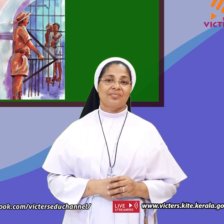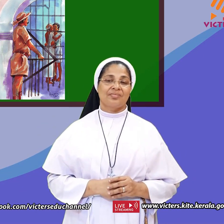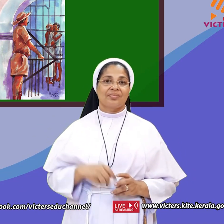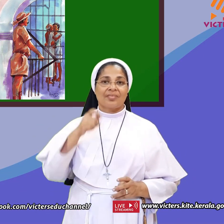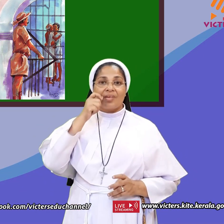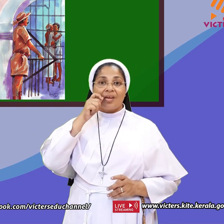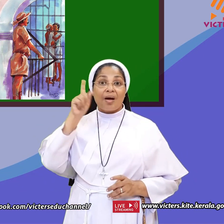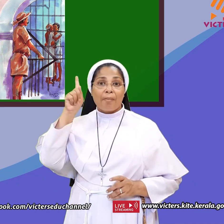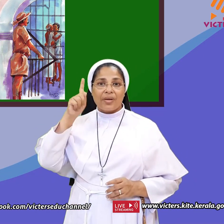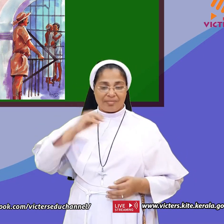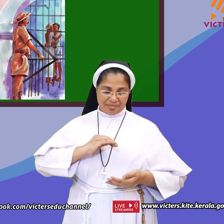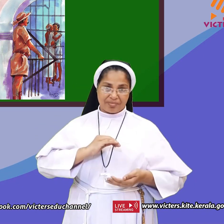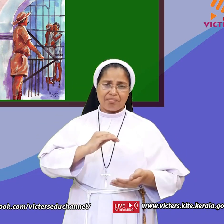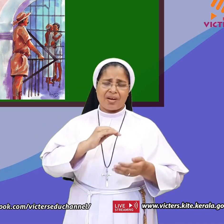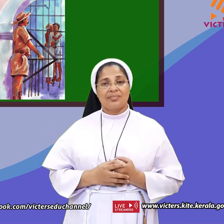അദ്ദേഹം മകനെ